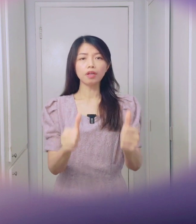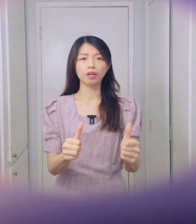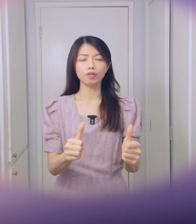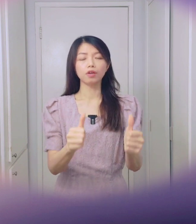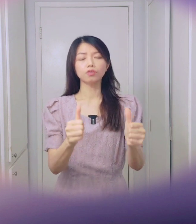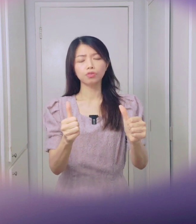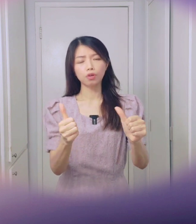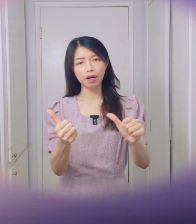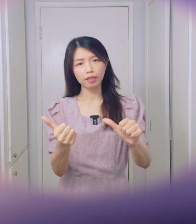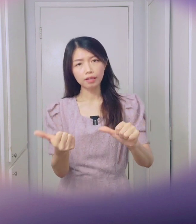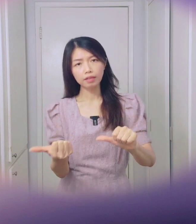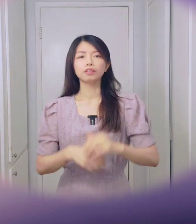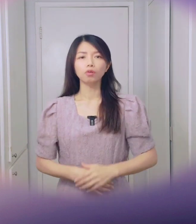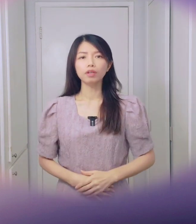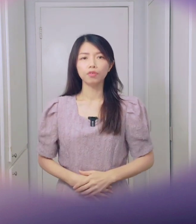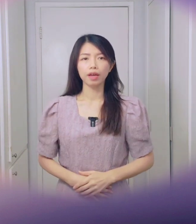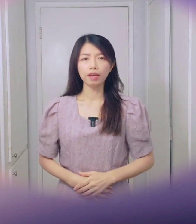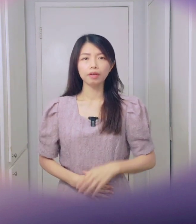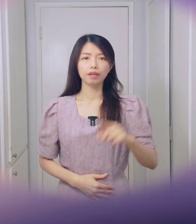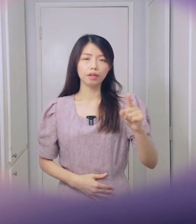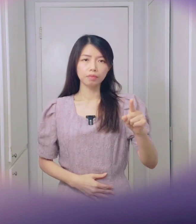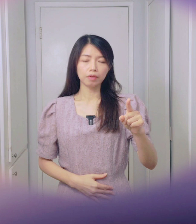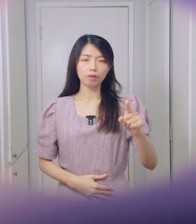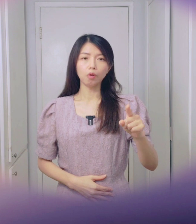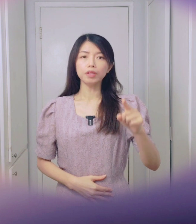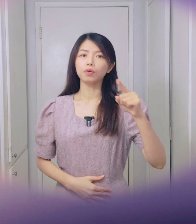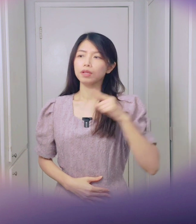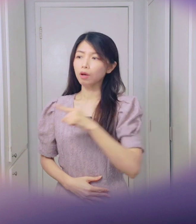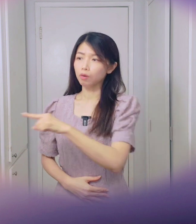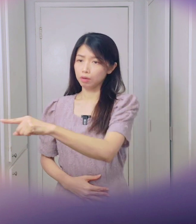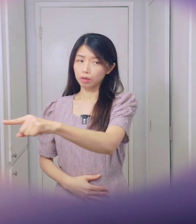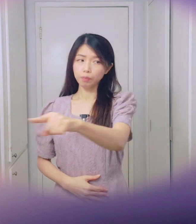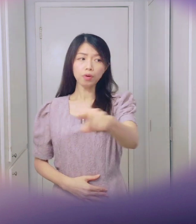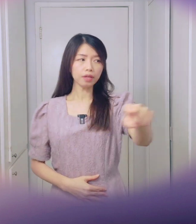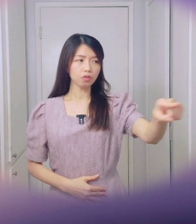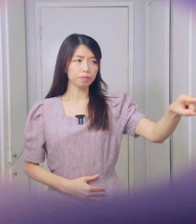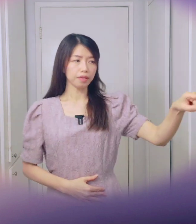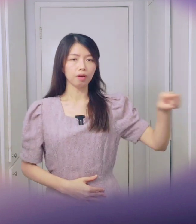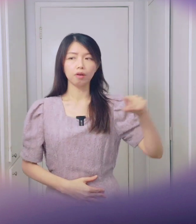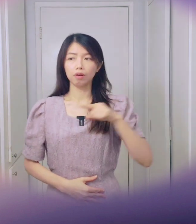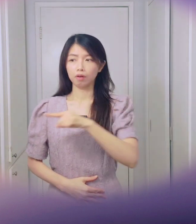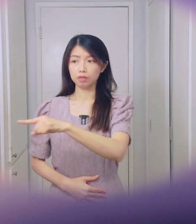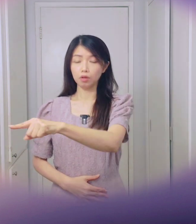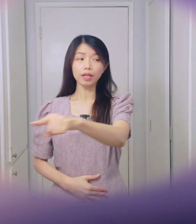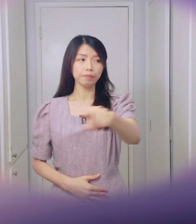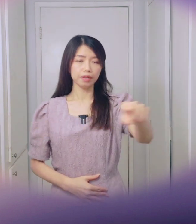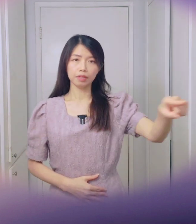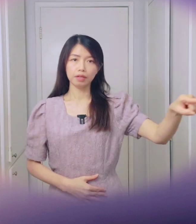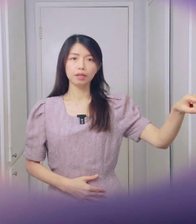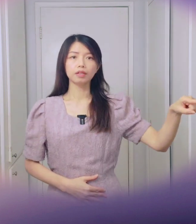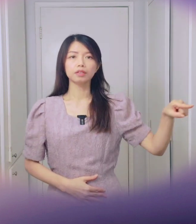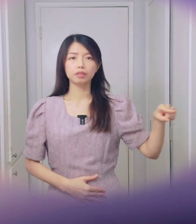죽어가는, 천천히 내려오세요. 죽어가는 저들을 위해 검지를 이용해서 이렇게 포인팅 해주시면 돼요. 저